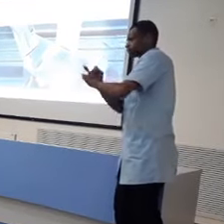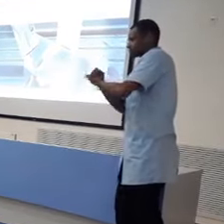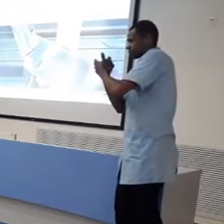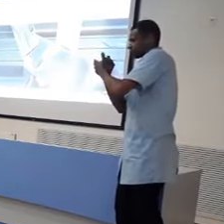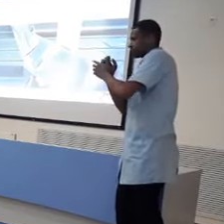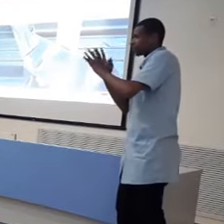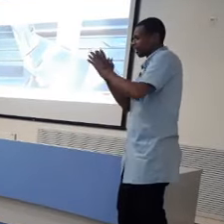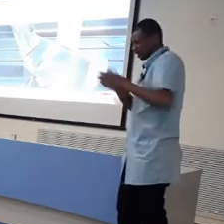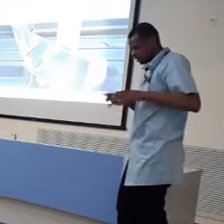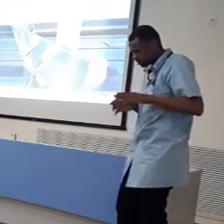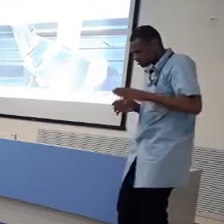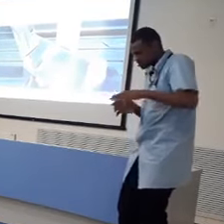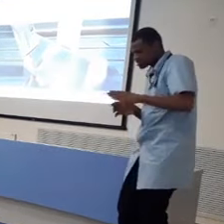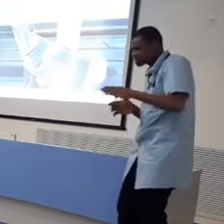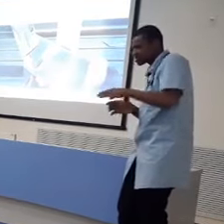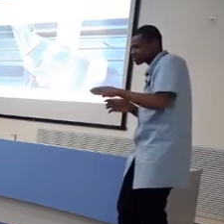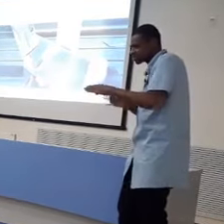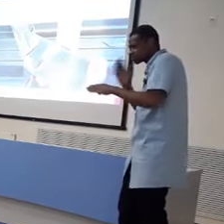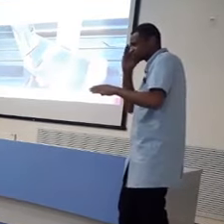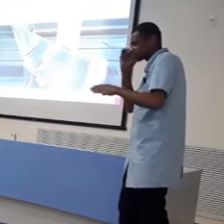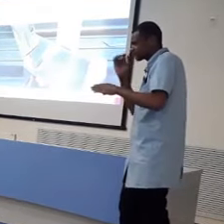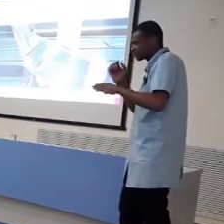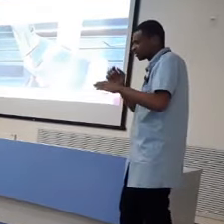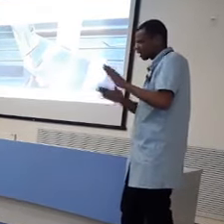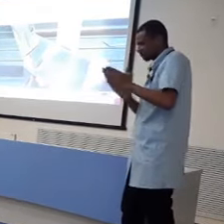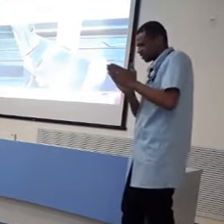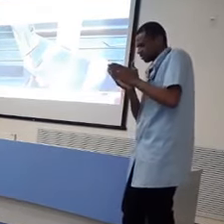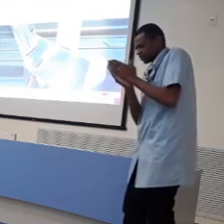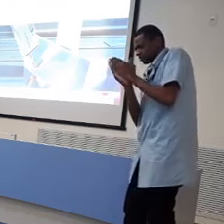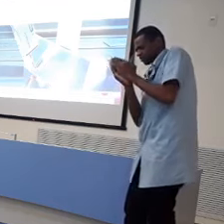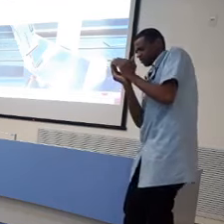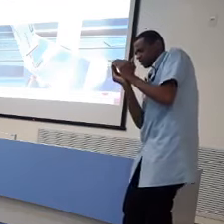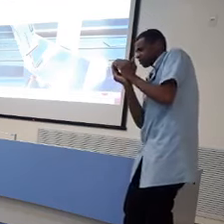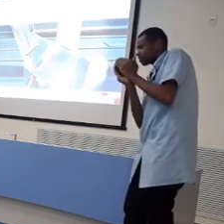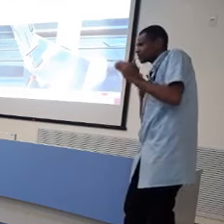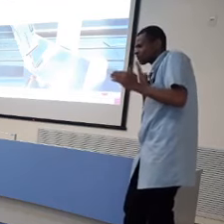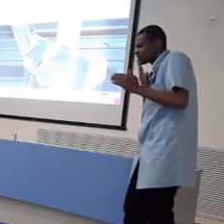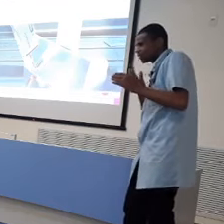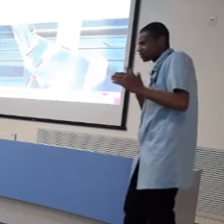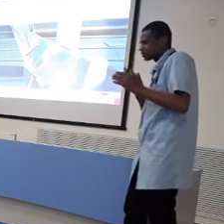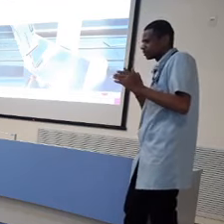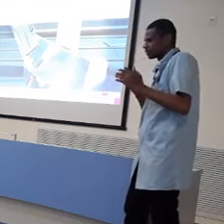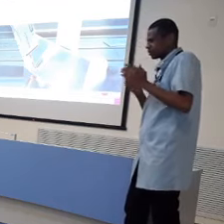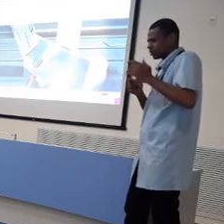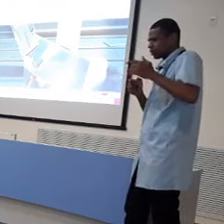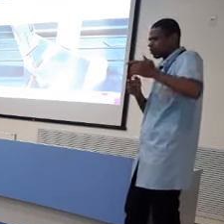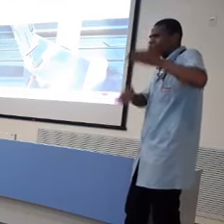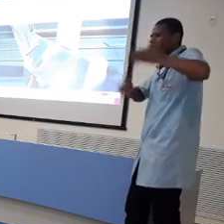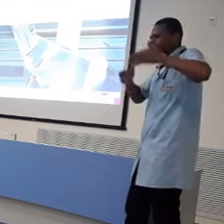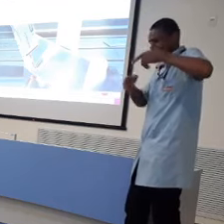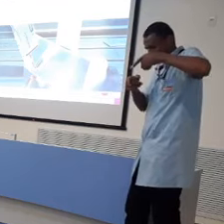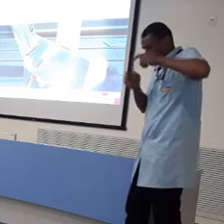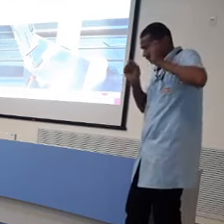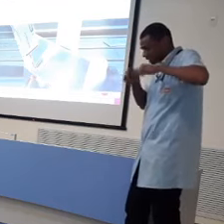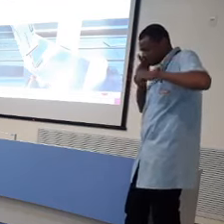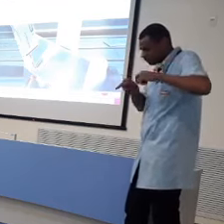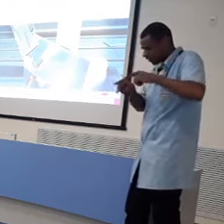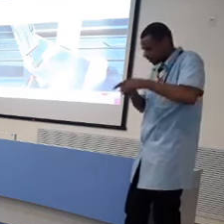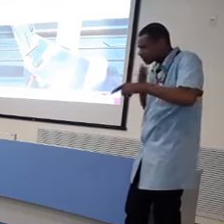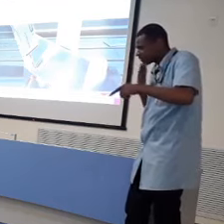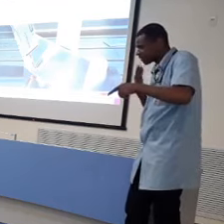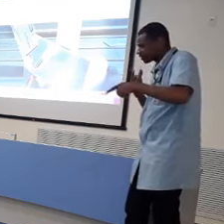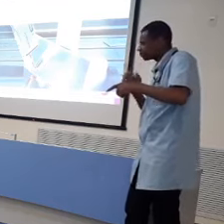perfeito. Pode ser que a peça está um pouco fora, só que o robô ele não vê se o dimensional está fora. Ele